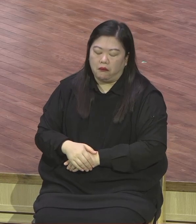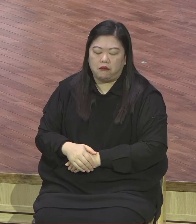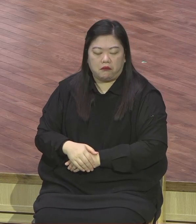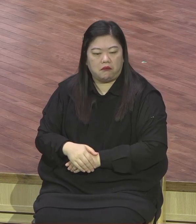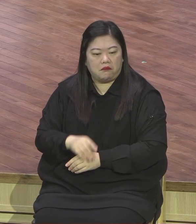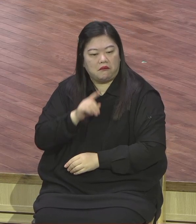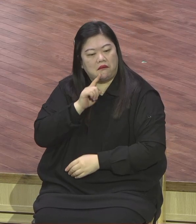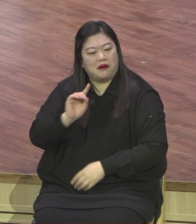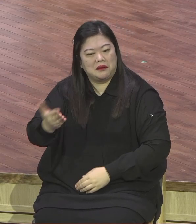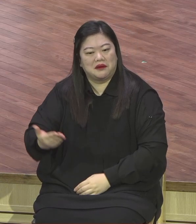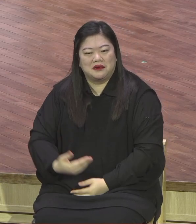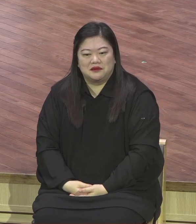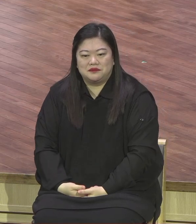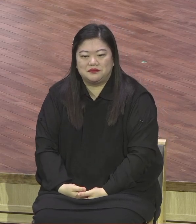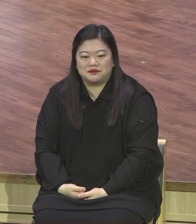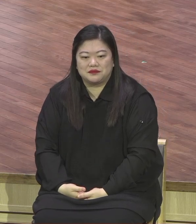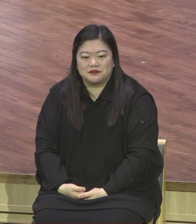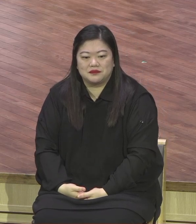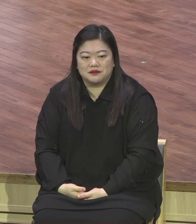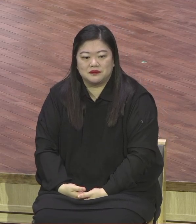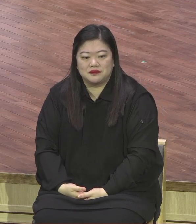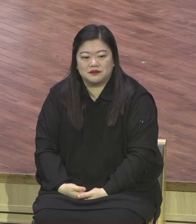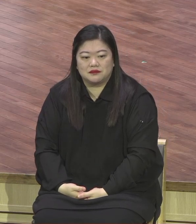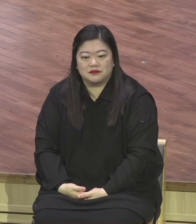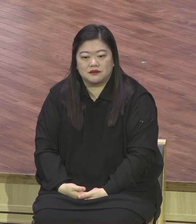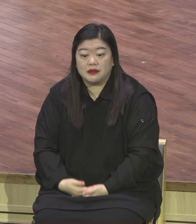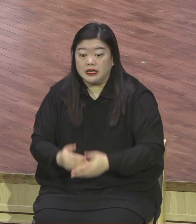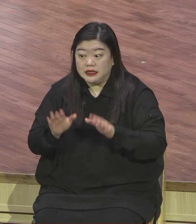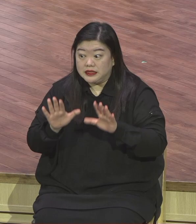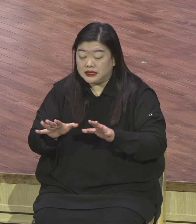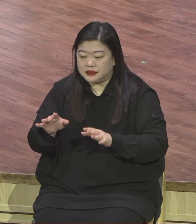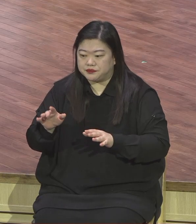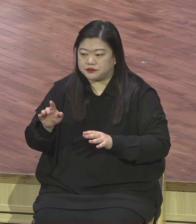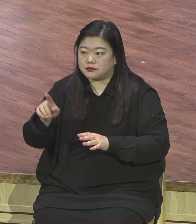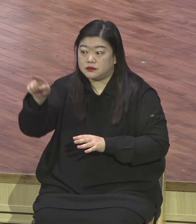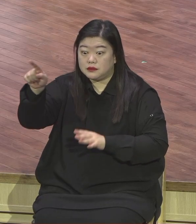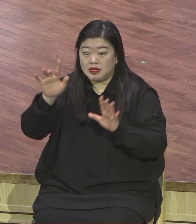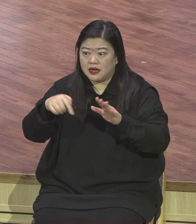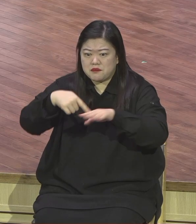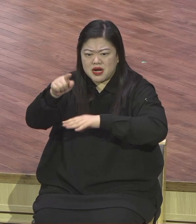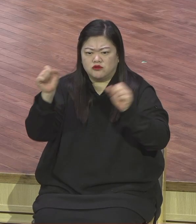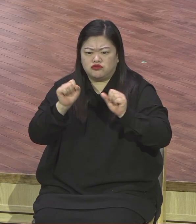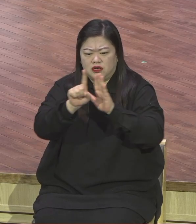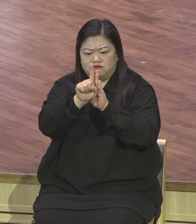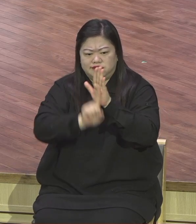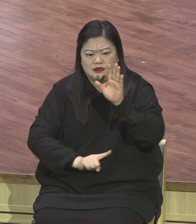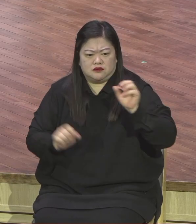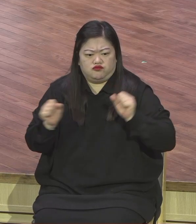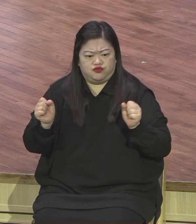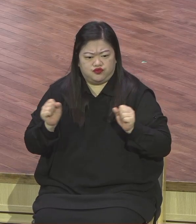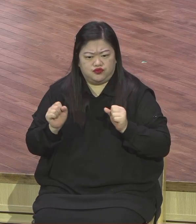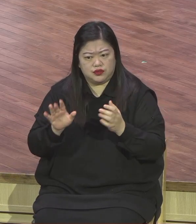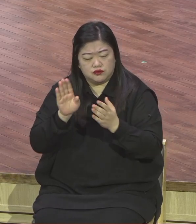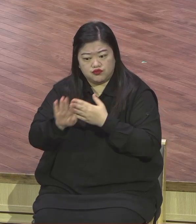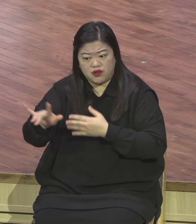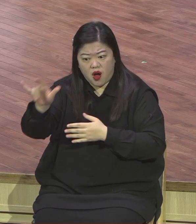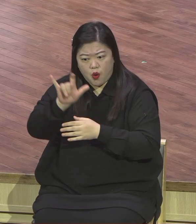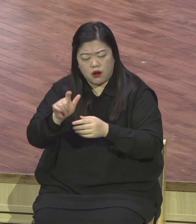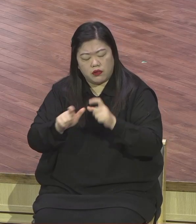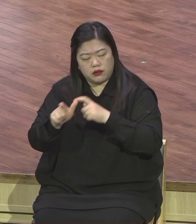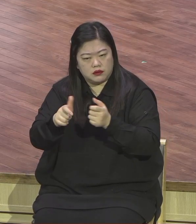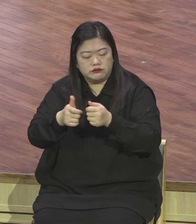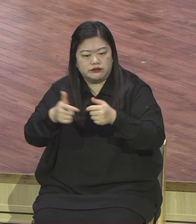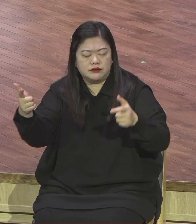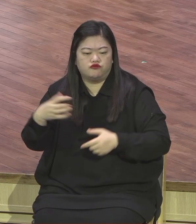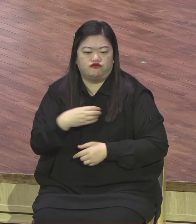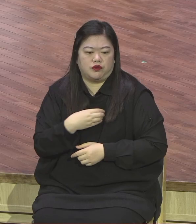코로나19가 지금 기온이 떨어지면서 더 지금 확산이 되고 있습니다. 앞으로 다양한 그런 상황이 펼쳐질 것인데